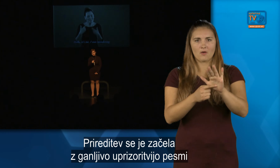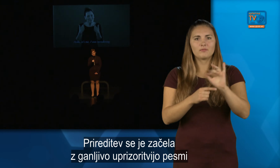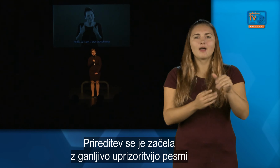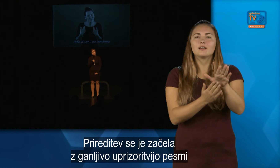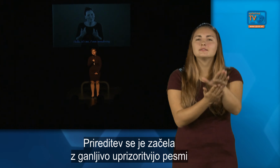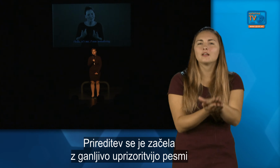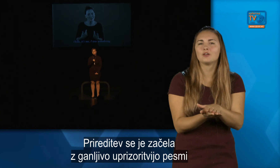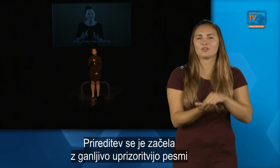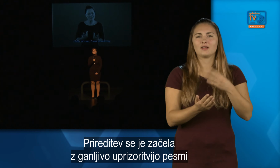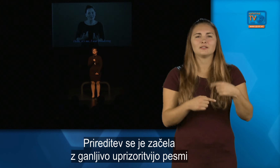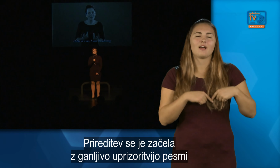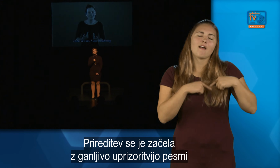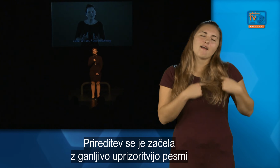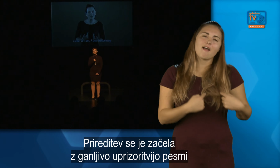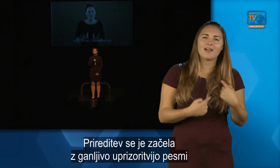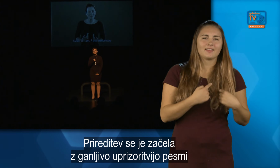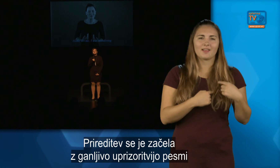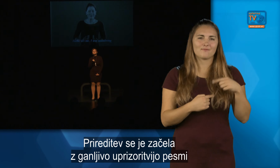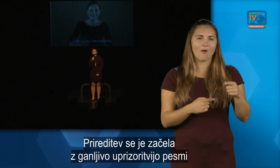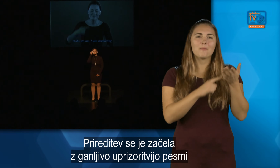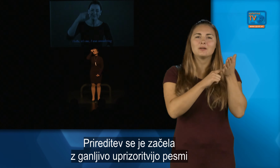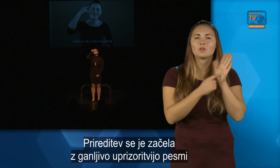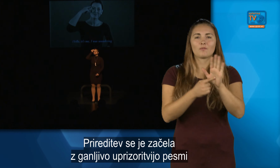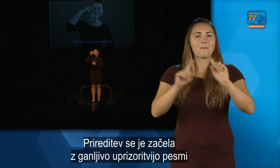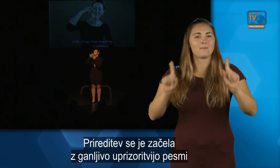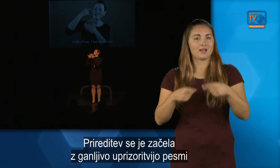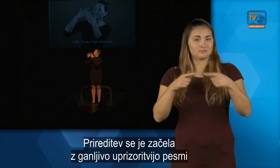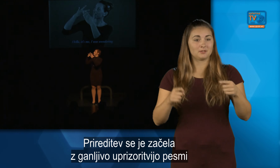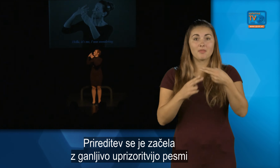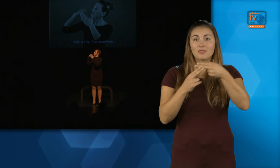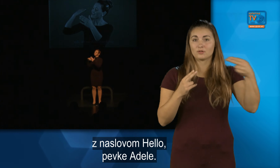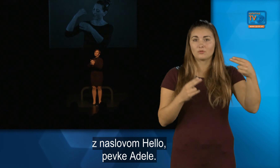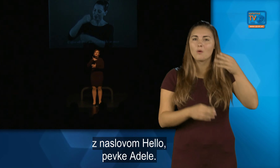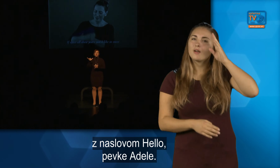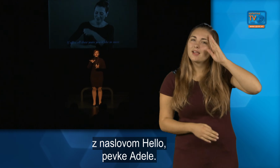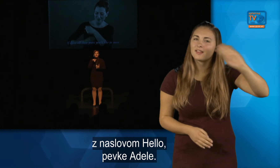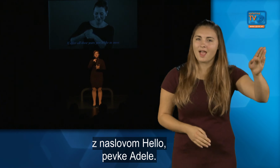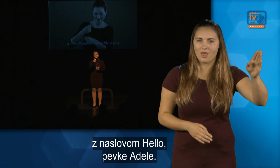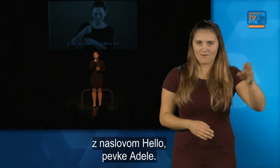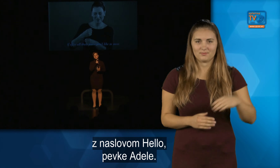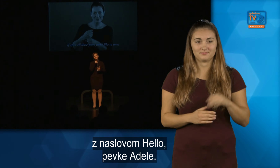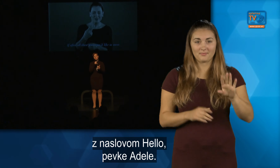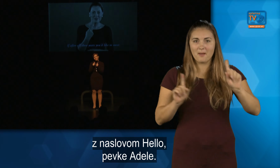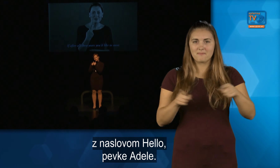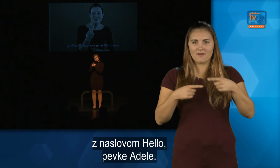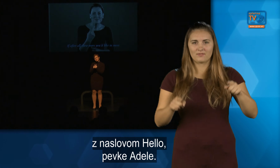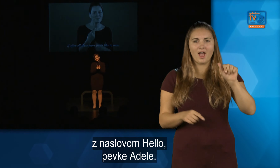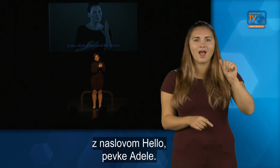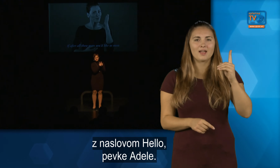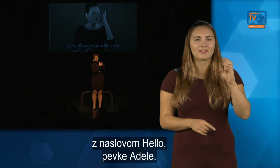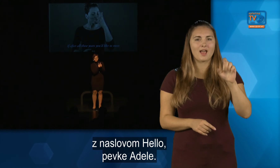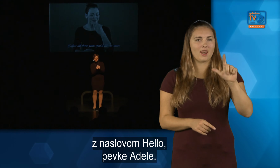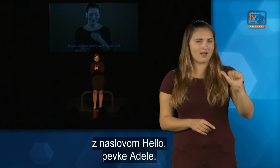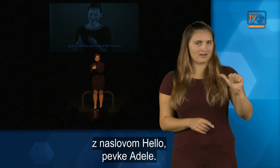Prireditev se je začela z ganljivo uprizoritvijo pesmi z naslovom Hello pevke Adele.